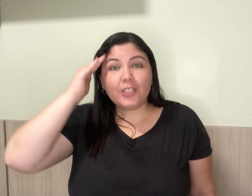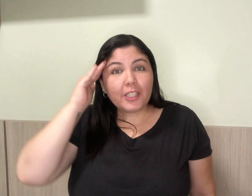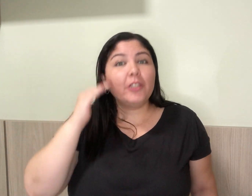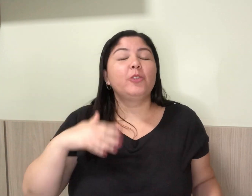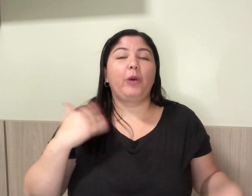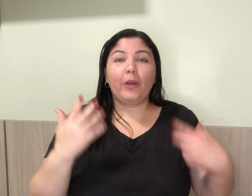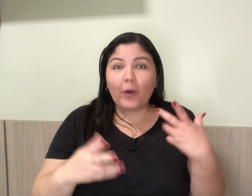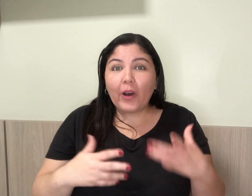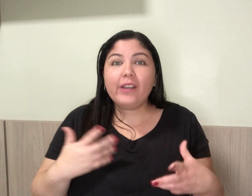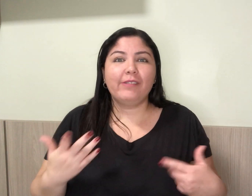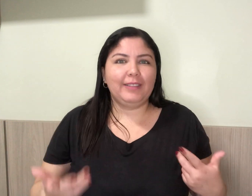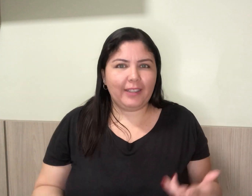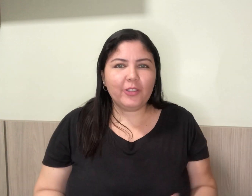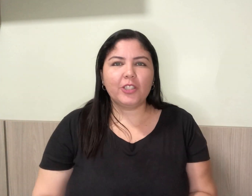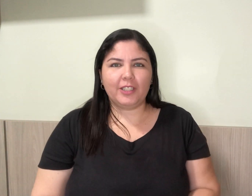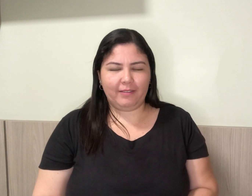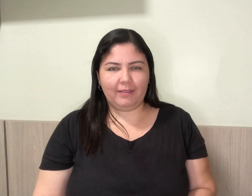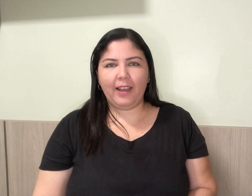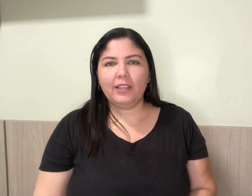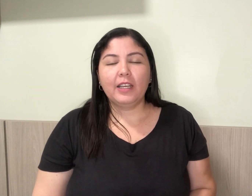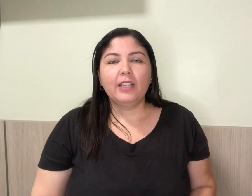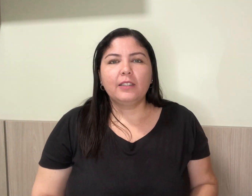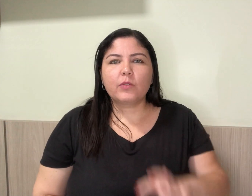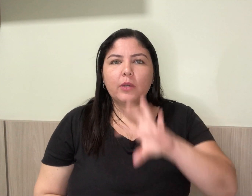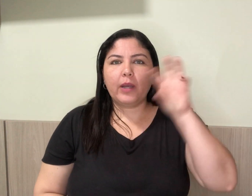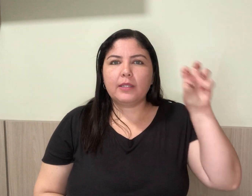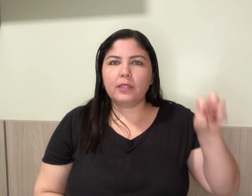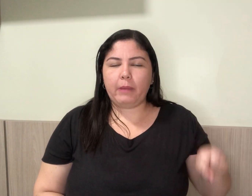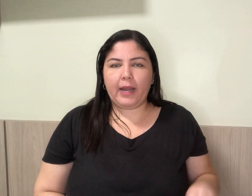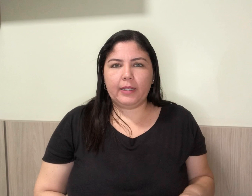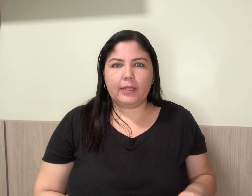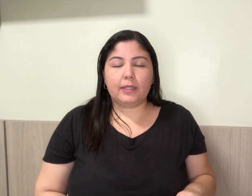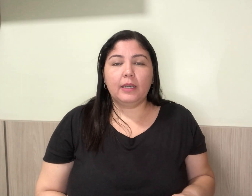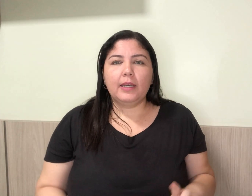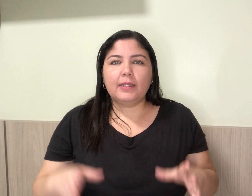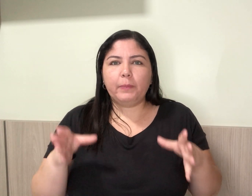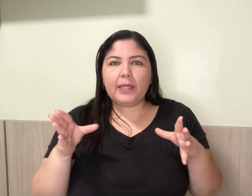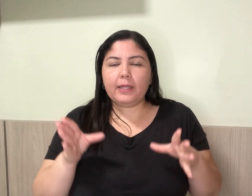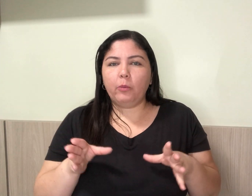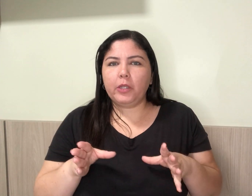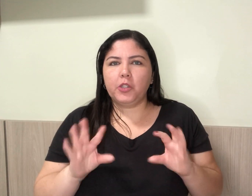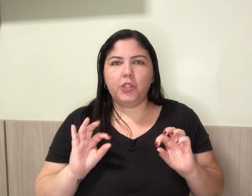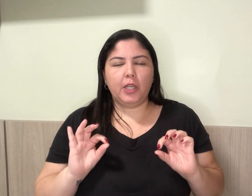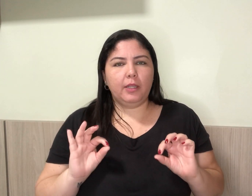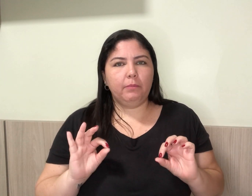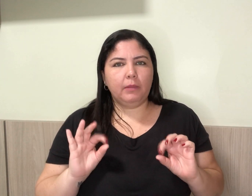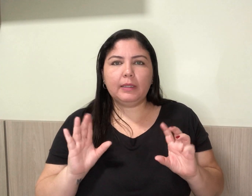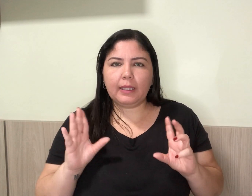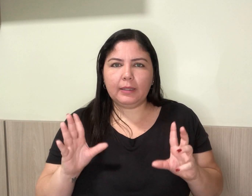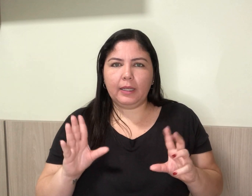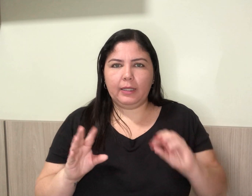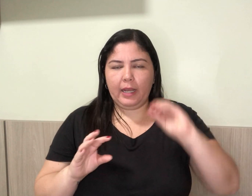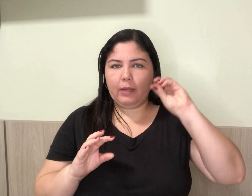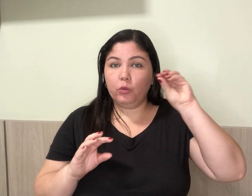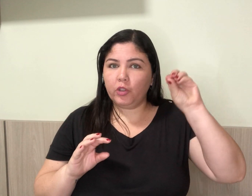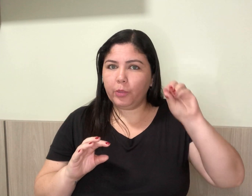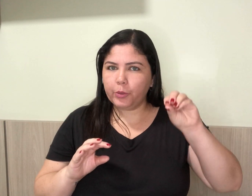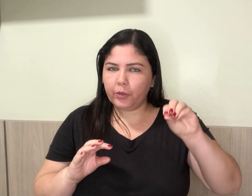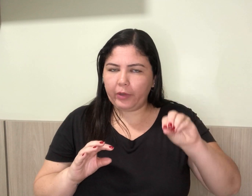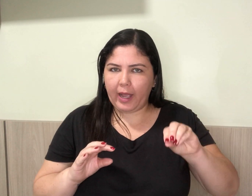Entendi. Tipo, agora eu entendi, né? Então, são essas marcas. Especialmente, a gente tem que entender, né? Os tipos de